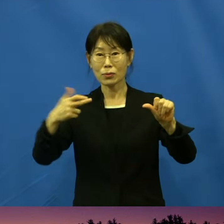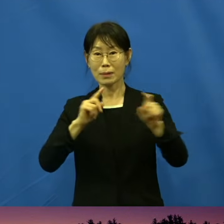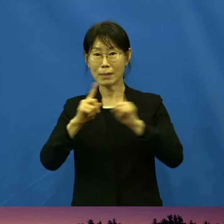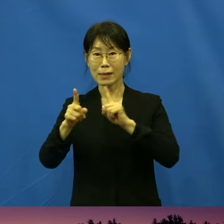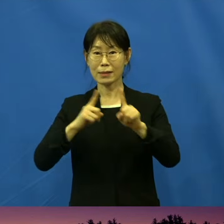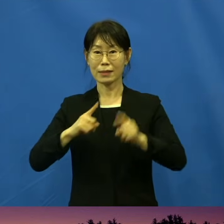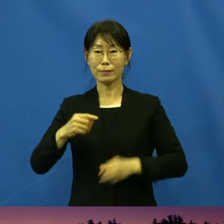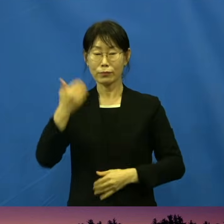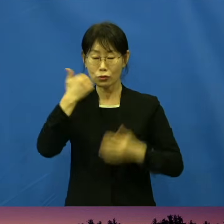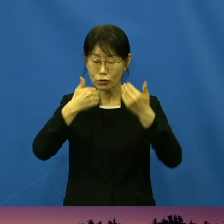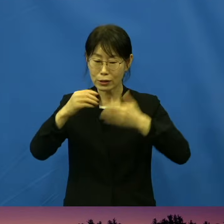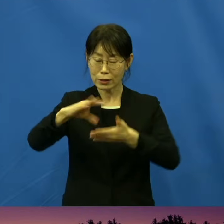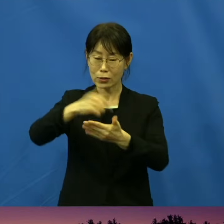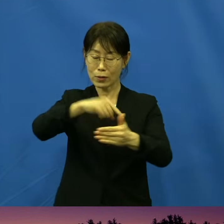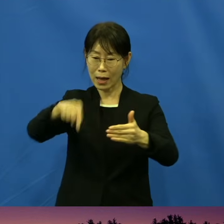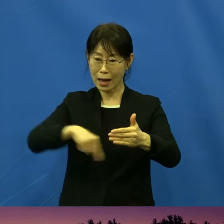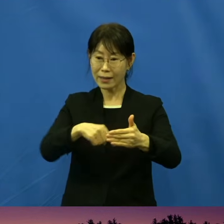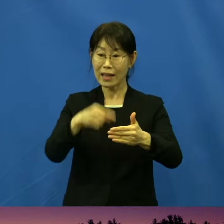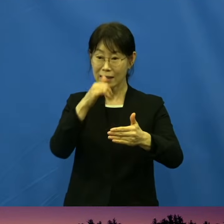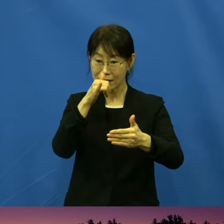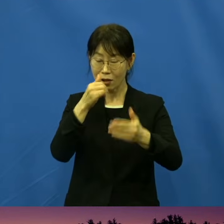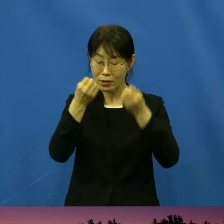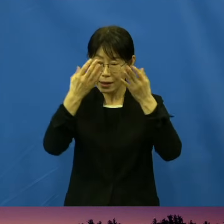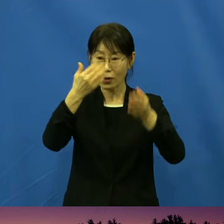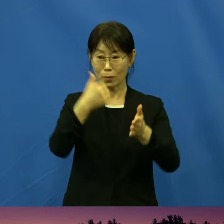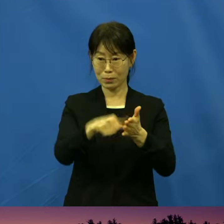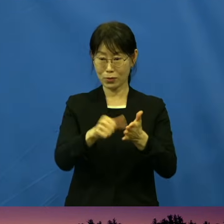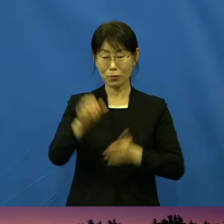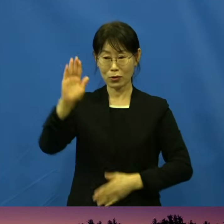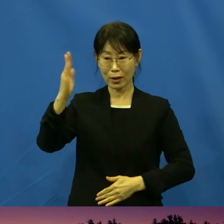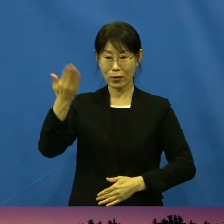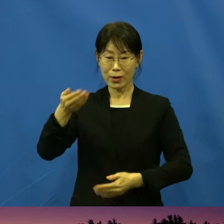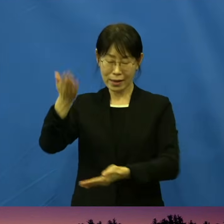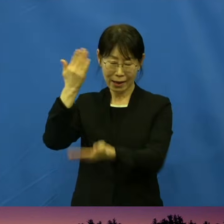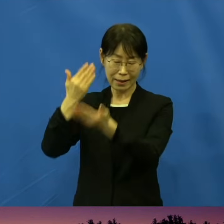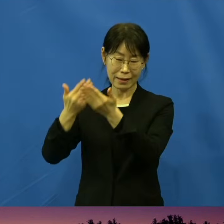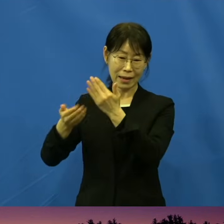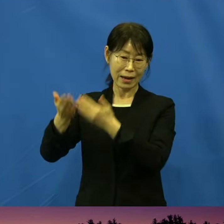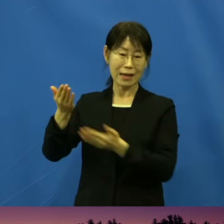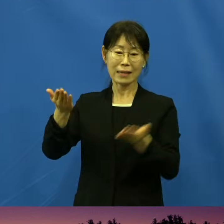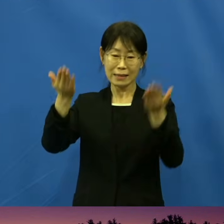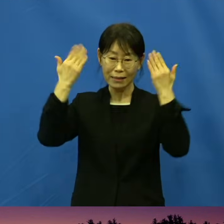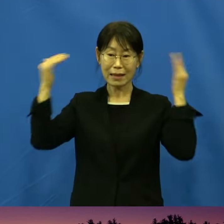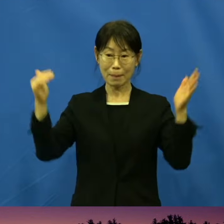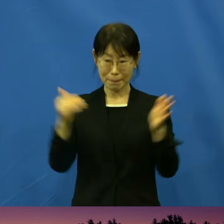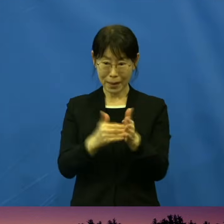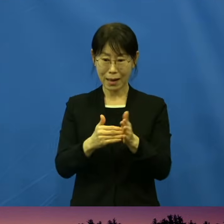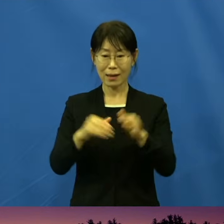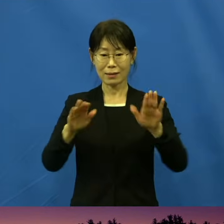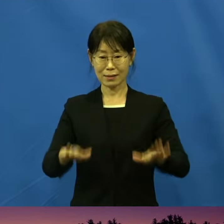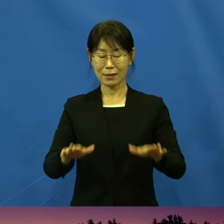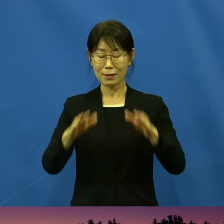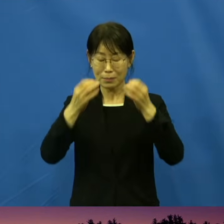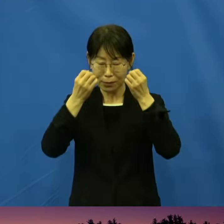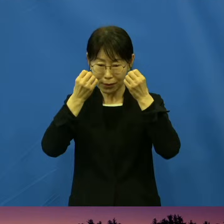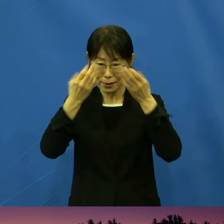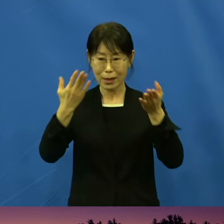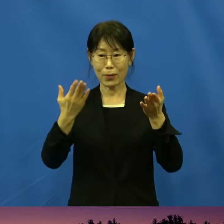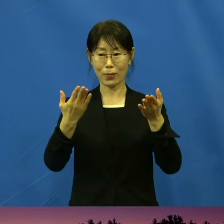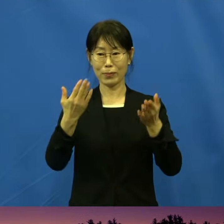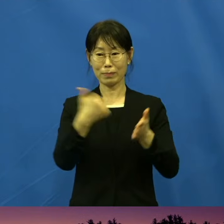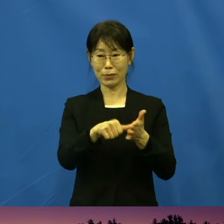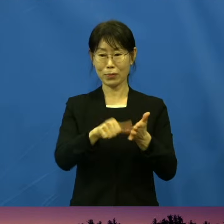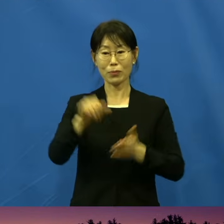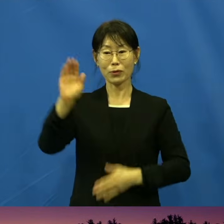피조물이라, 이전 것은 지나갔으니 보라 새 것이 되었도다. 여러분, 이 새로운 피조물이 된다는